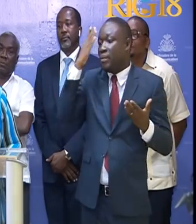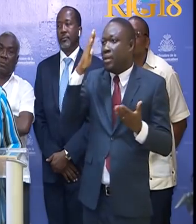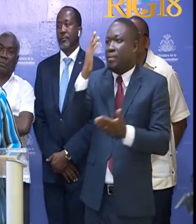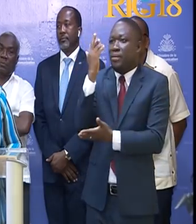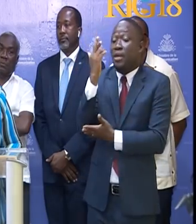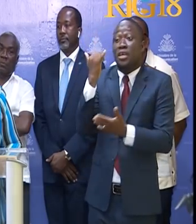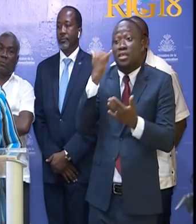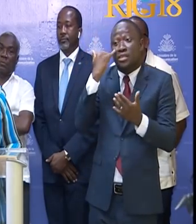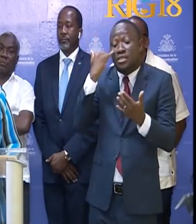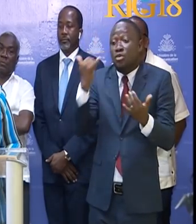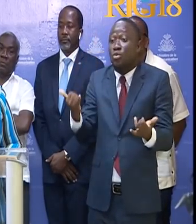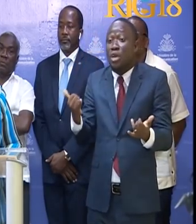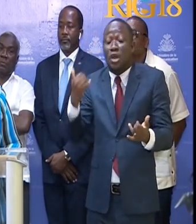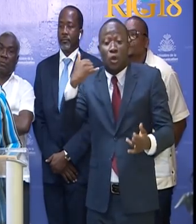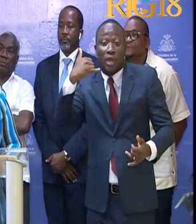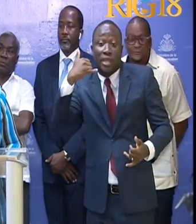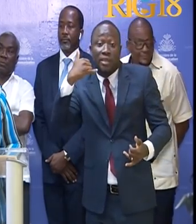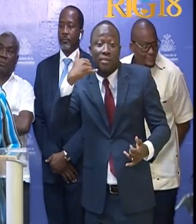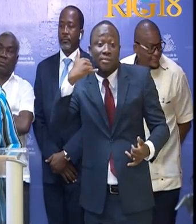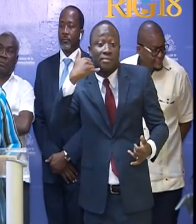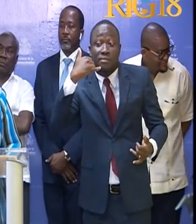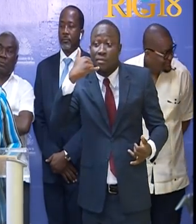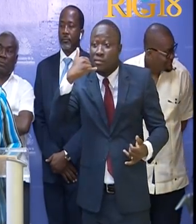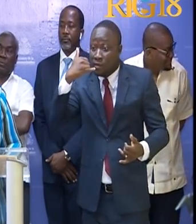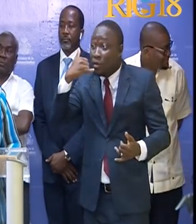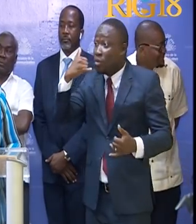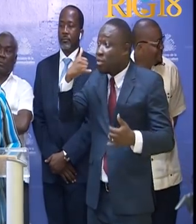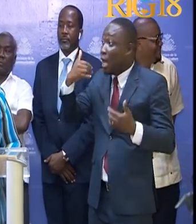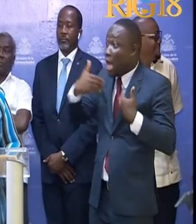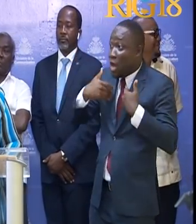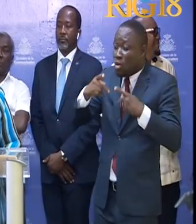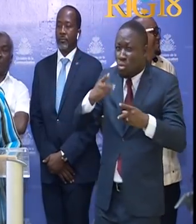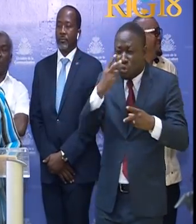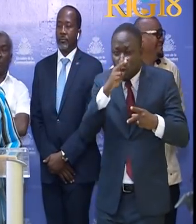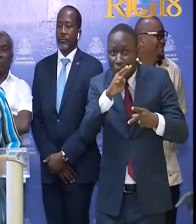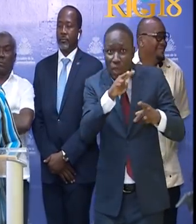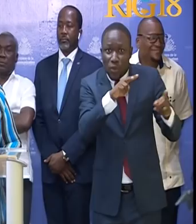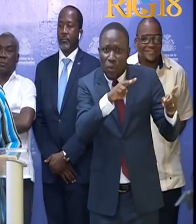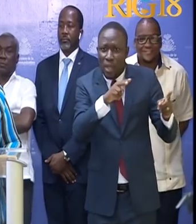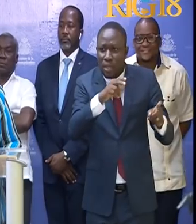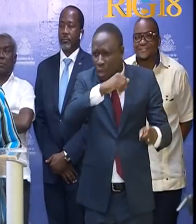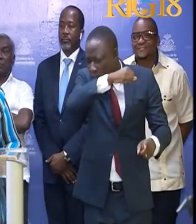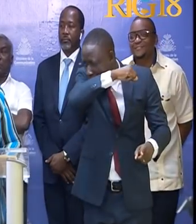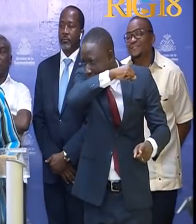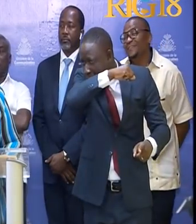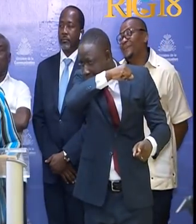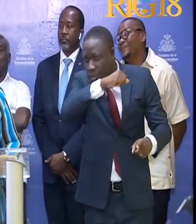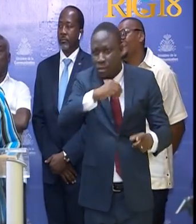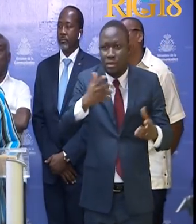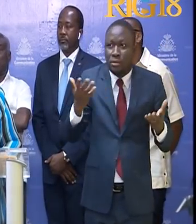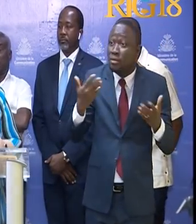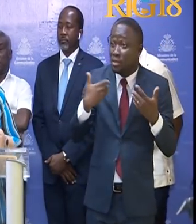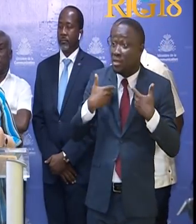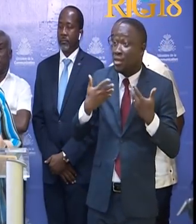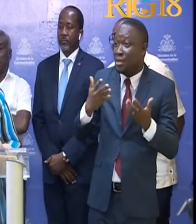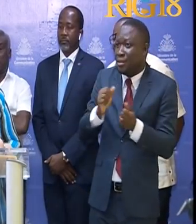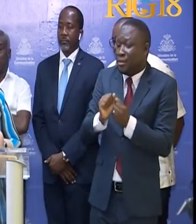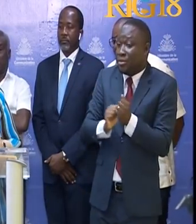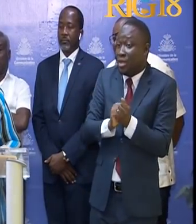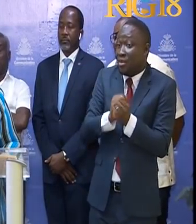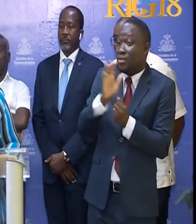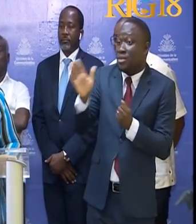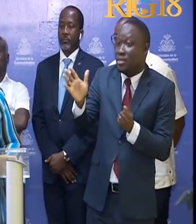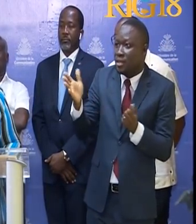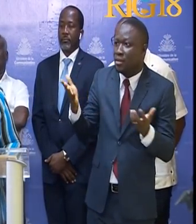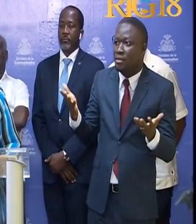parce que si qu'on y a yo relé nous yo dit nous que gon monde tel côté qui gagnait tout ça que nous gagnait